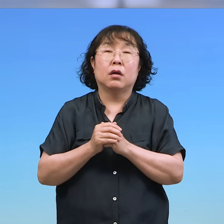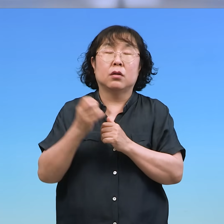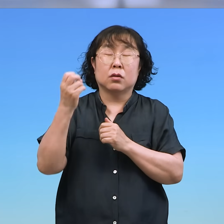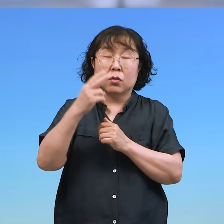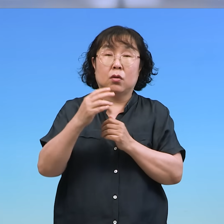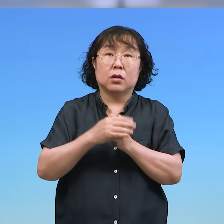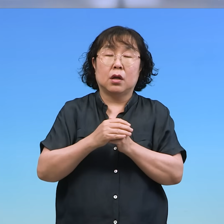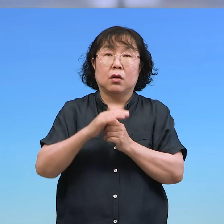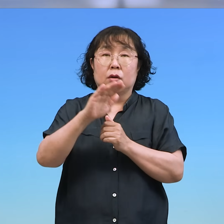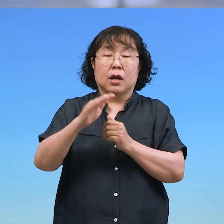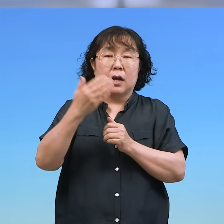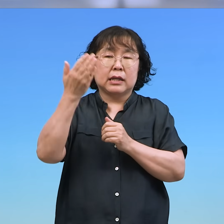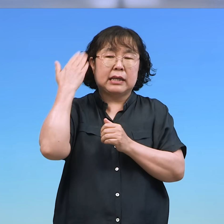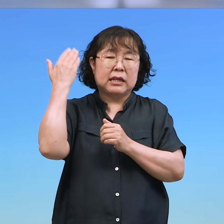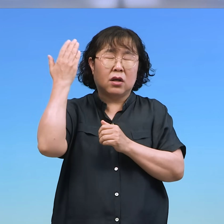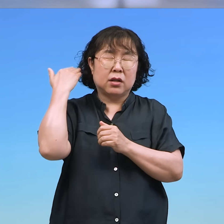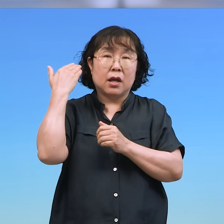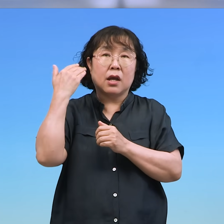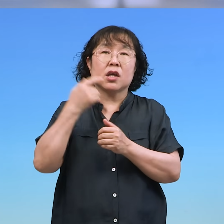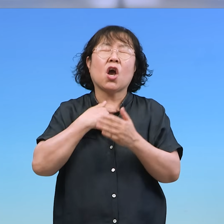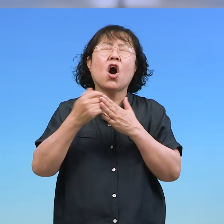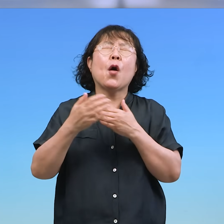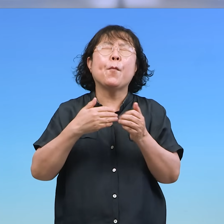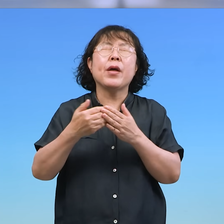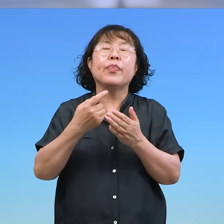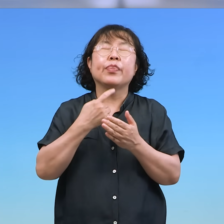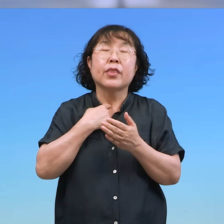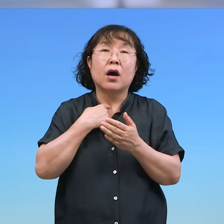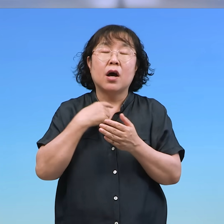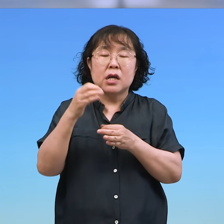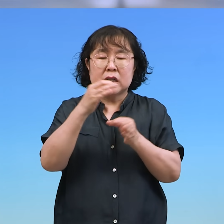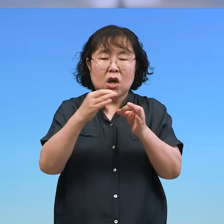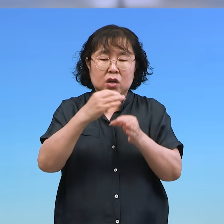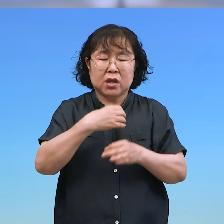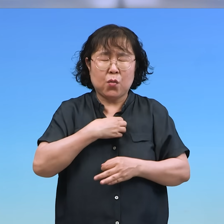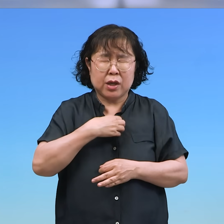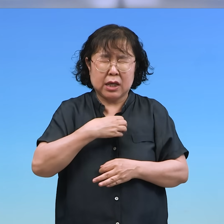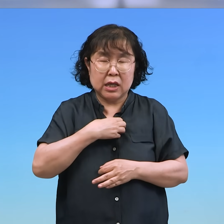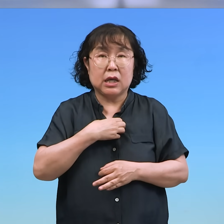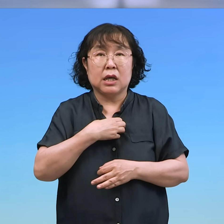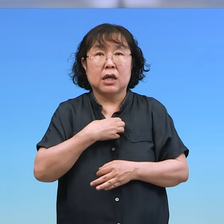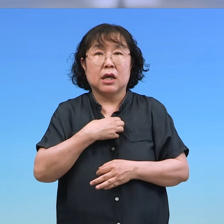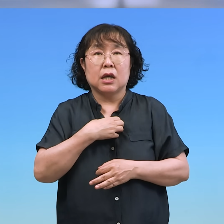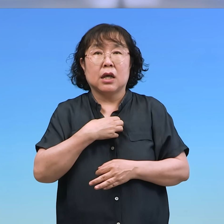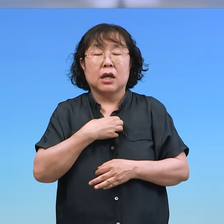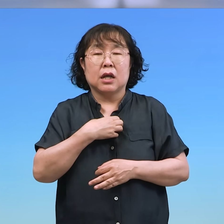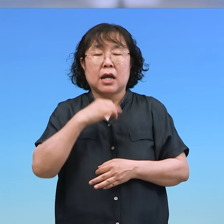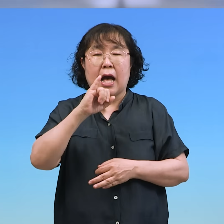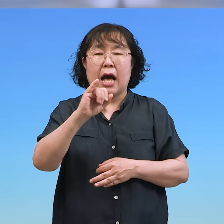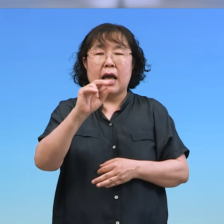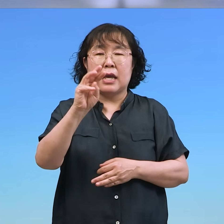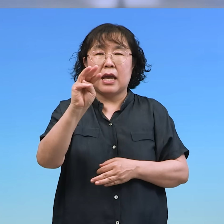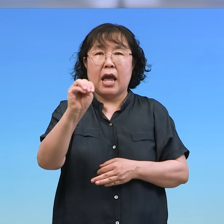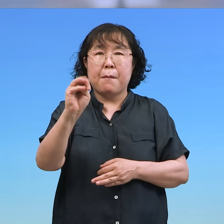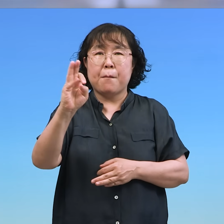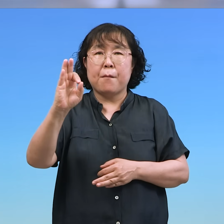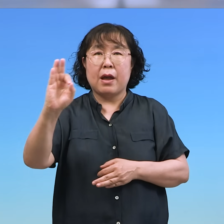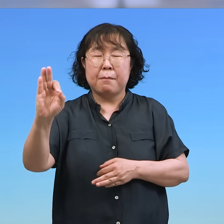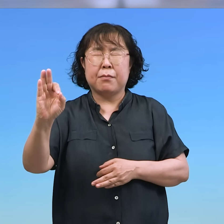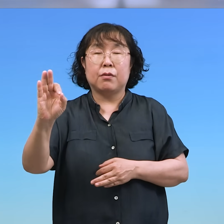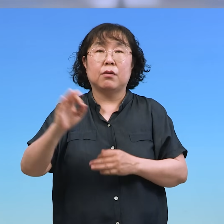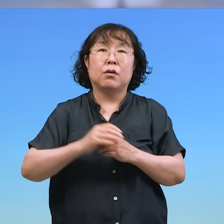이제 또다시 이제 우리가 예전에 겪었던 경제 위기,